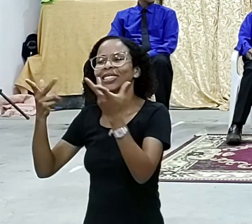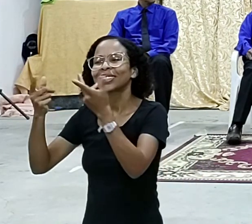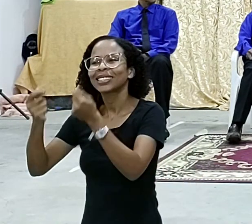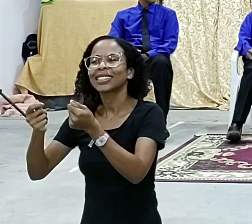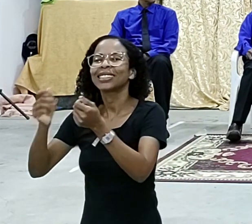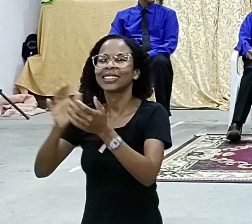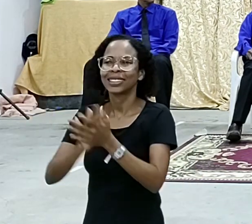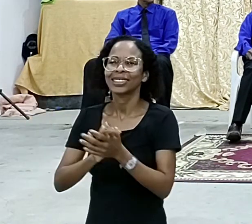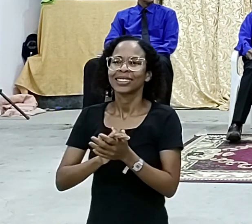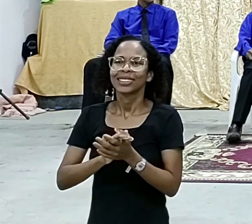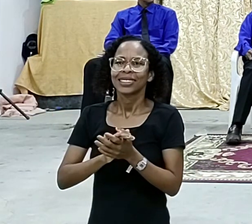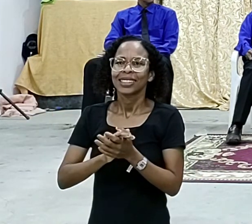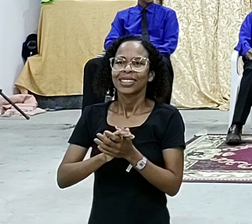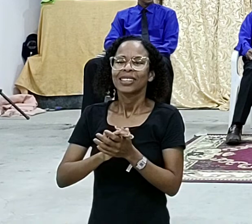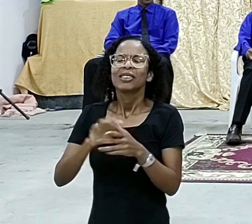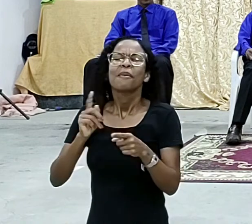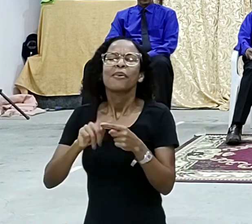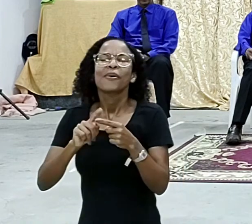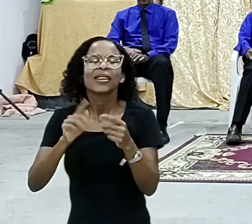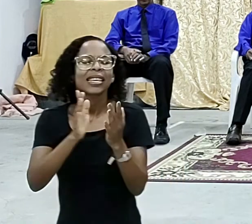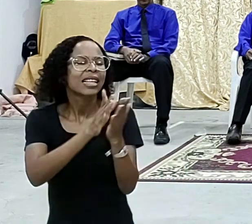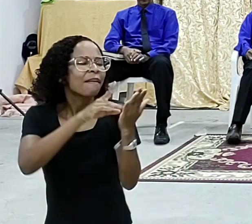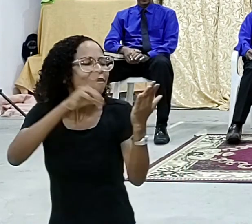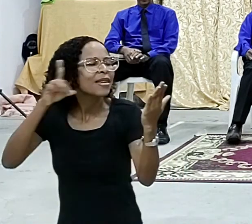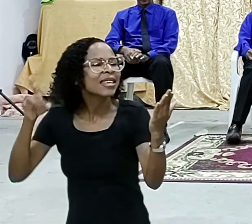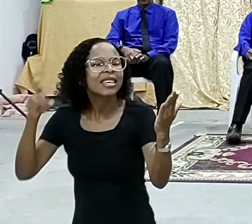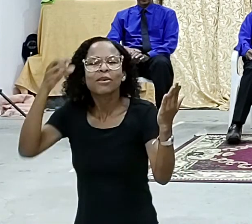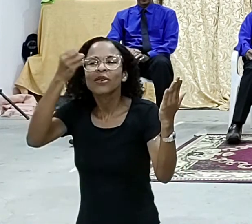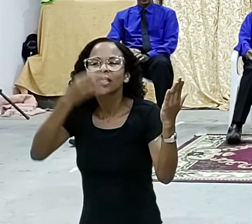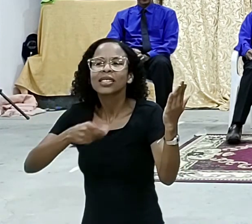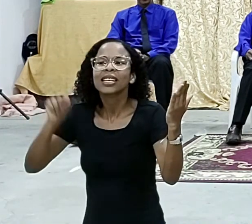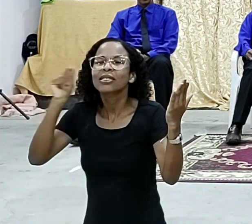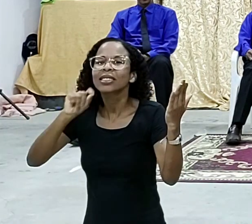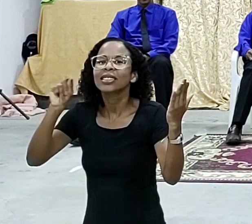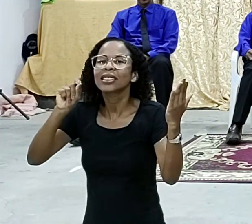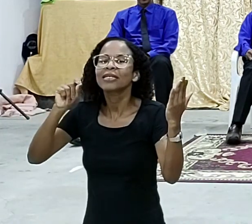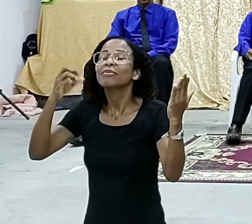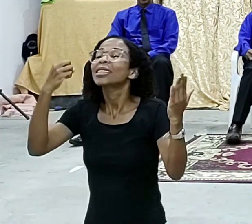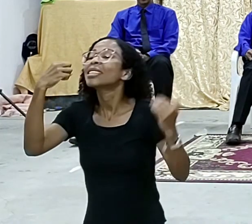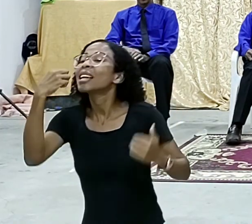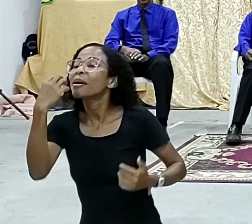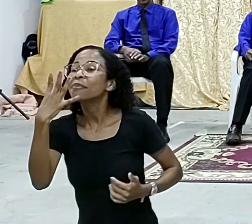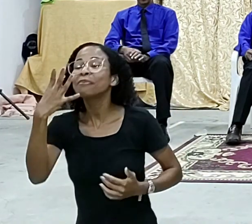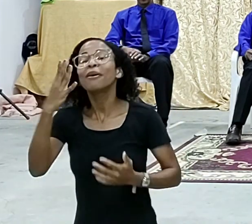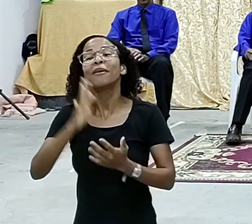Bem-aventurado o varão quando o Senhor vier encontrado, servindo com vigor,